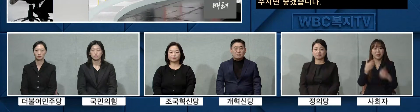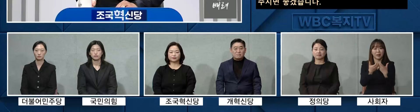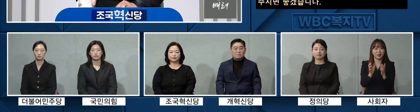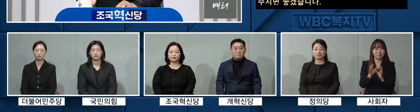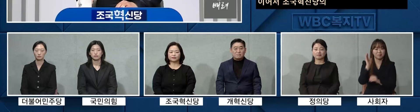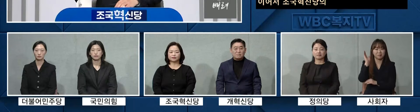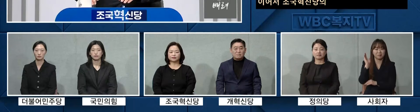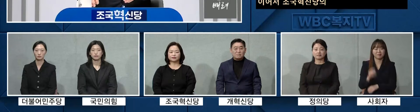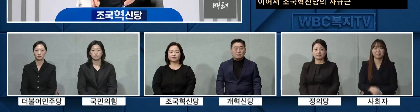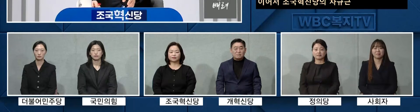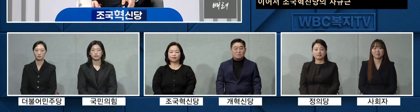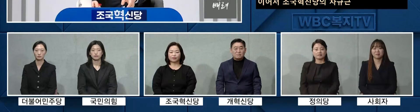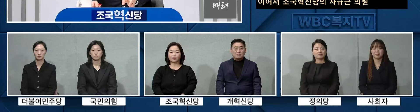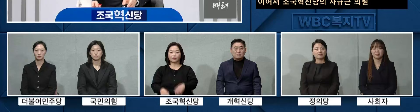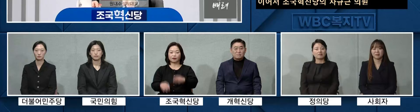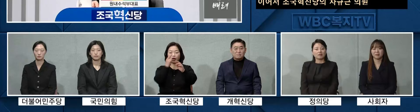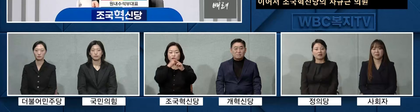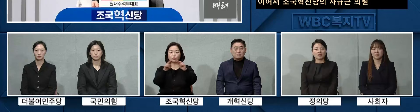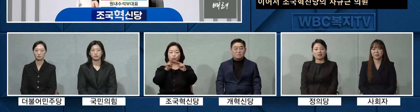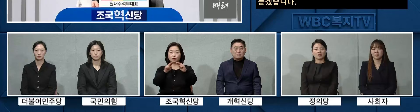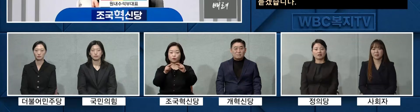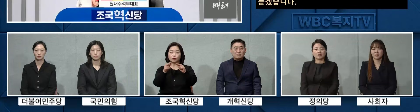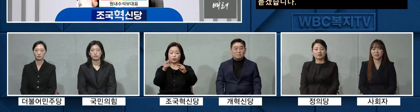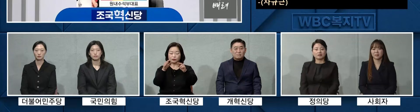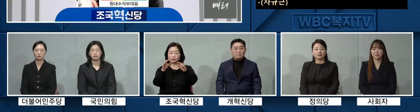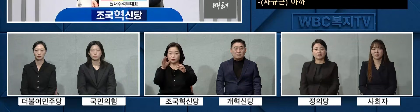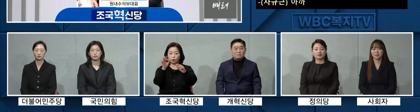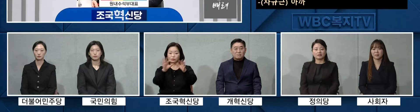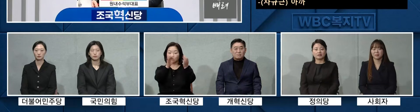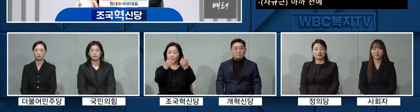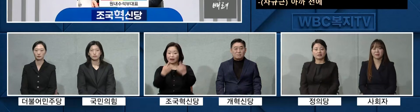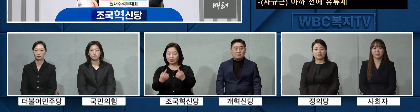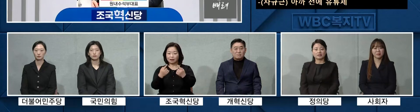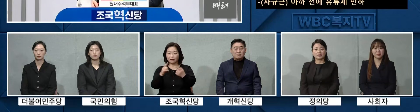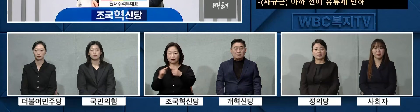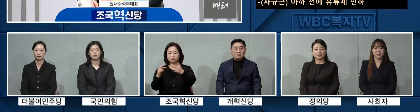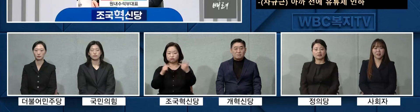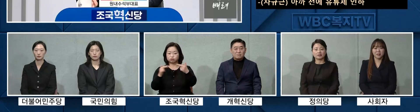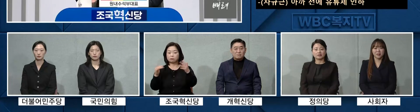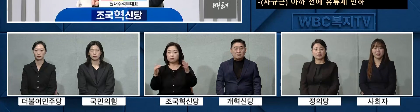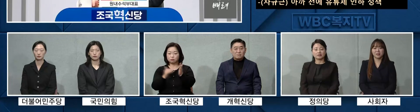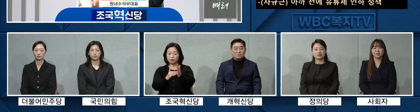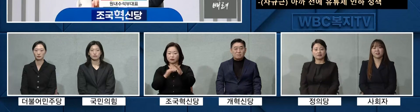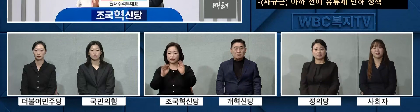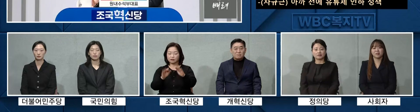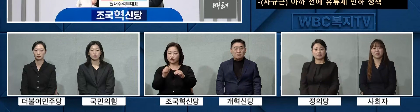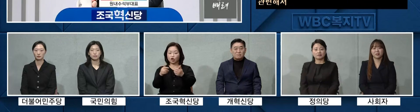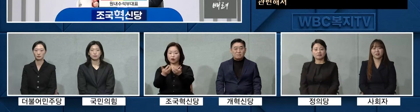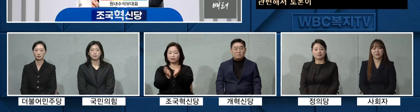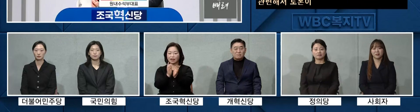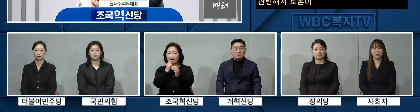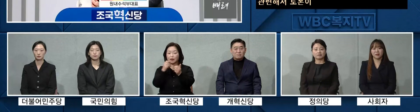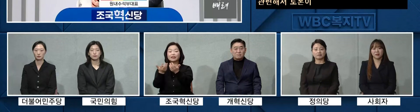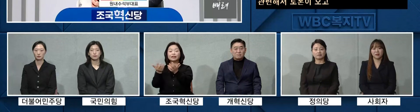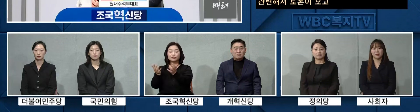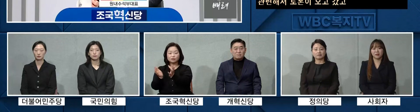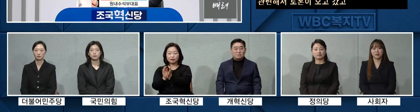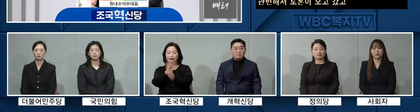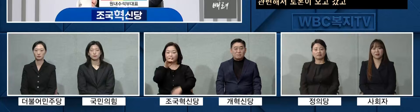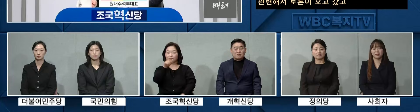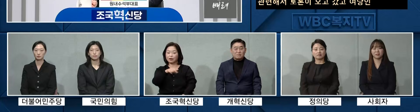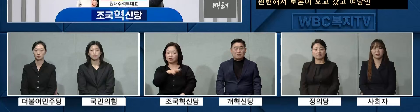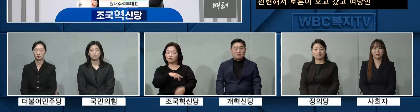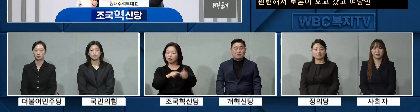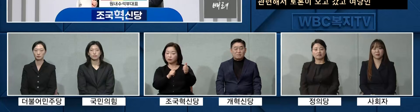듣겠습니다. 네, 아까 전에 유류소의 인하 정책 관련해서 좀 토론이 오고 갔고 여당인 우리 민주당의 박상혁